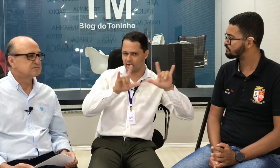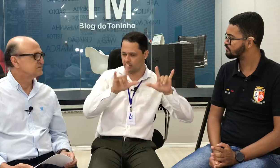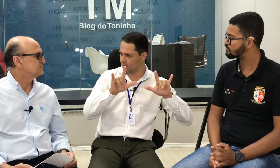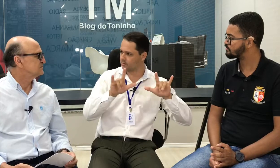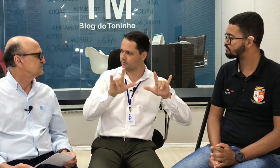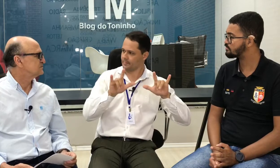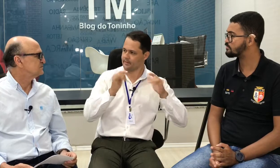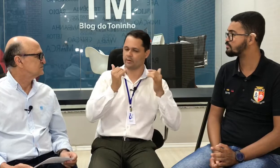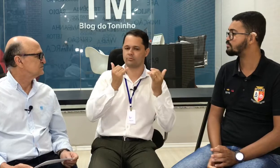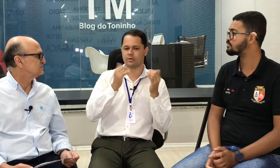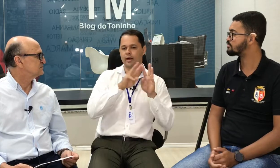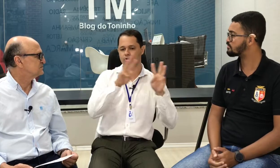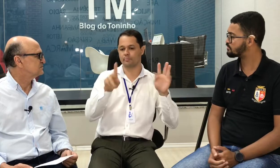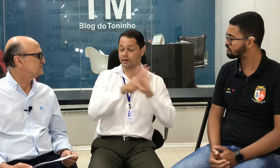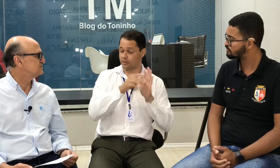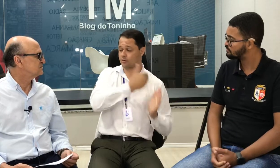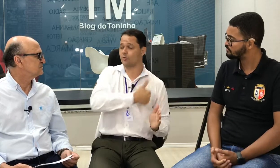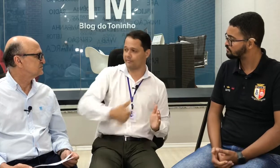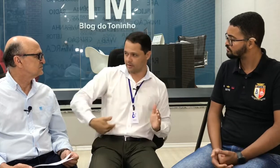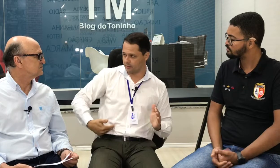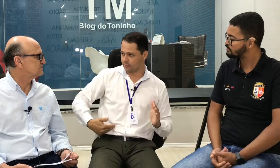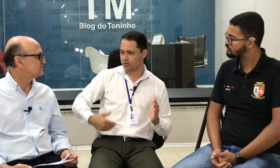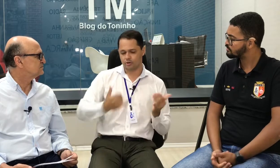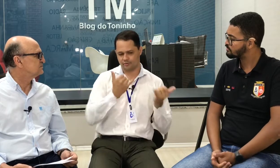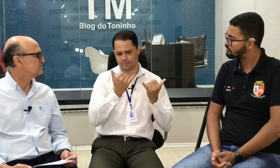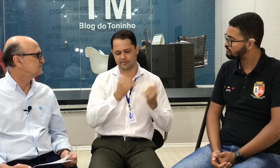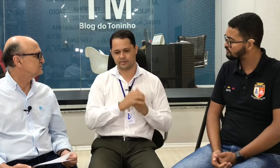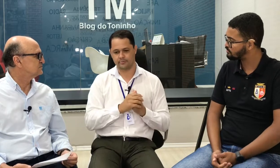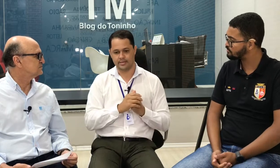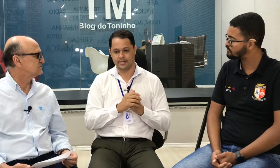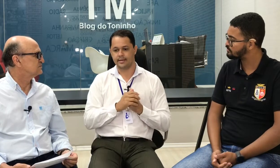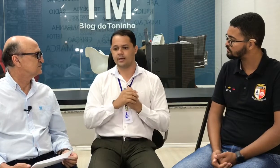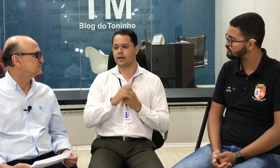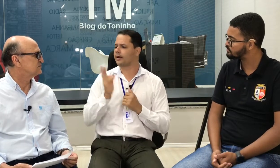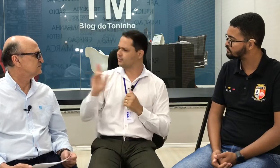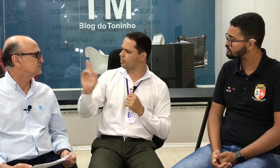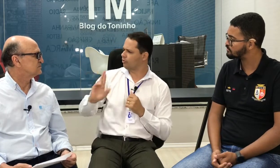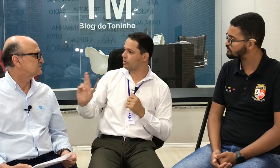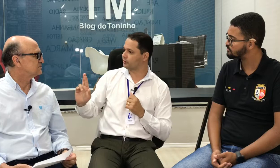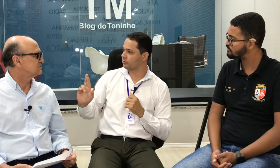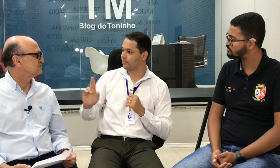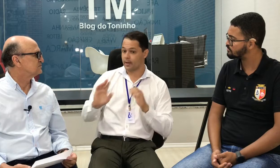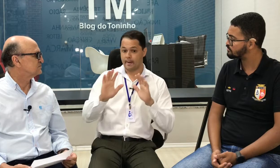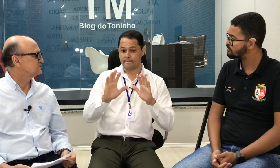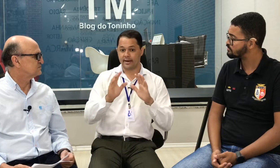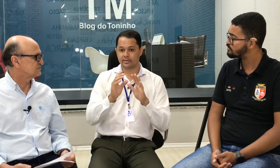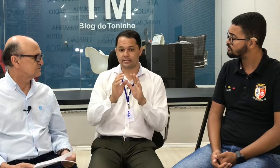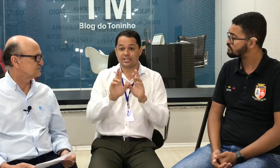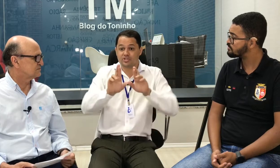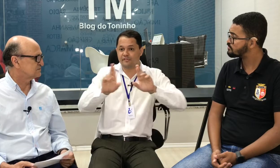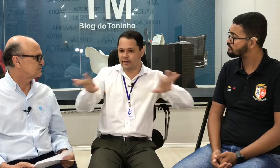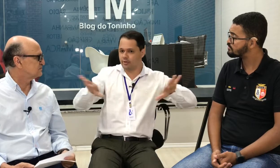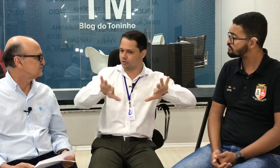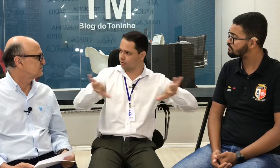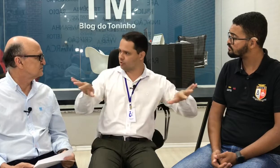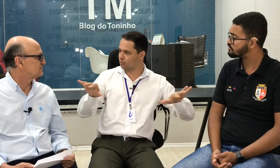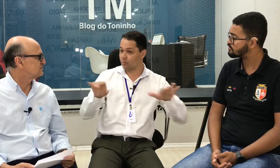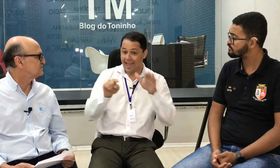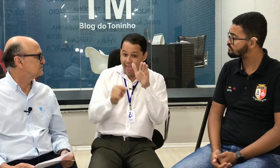Ines, que é um site que pertence ao governo de informação, e canais religiosos. Mas, diferente disso, é o